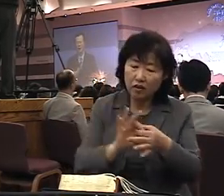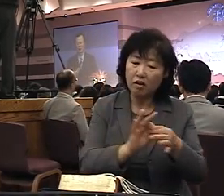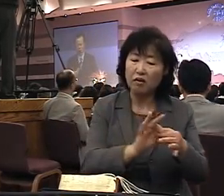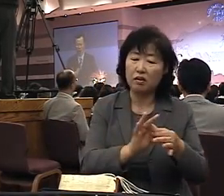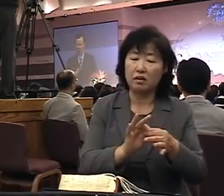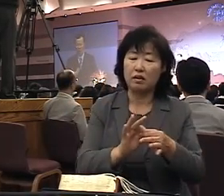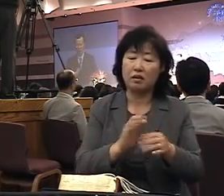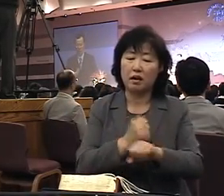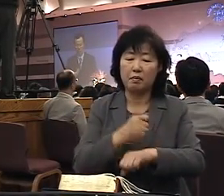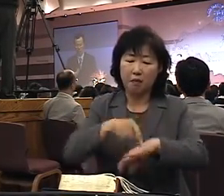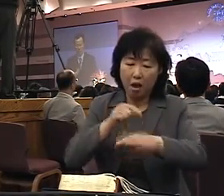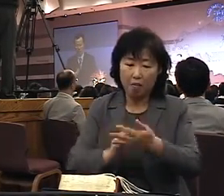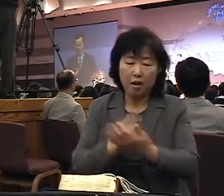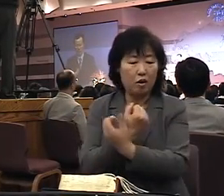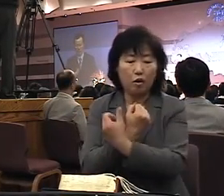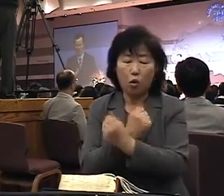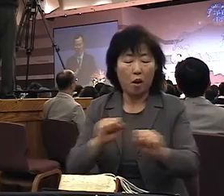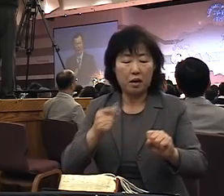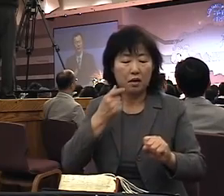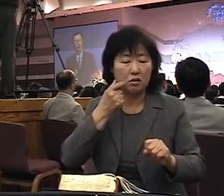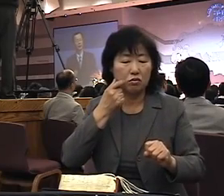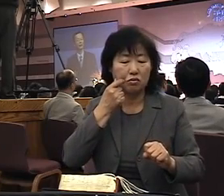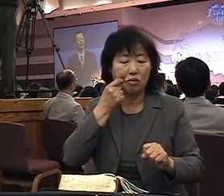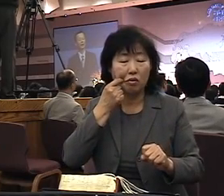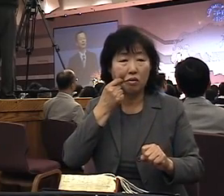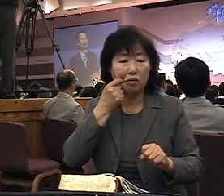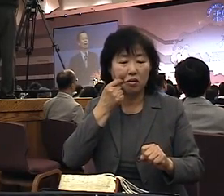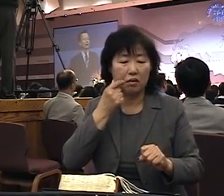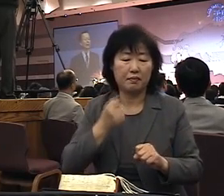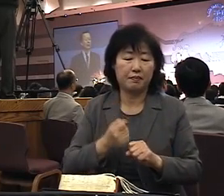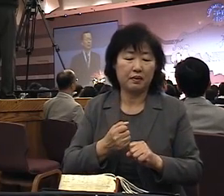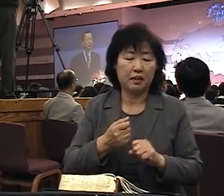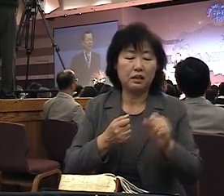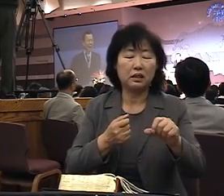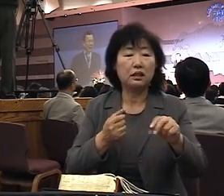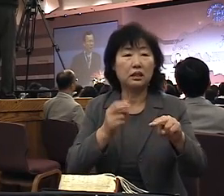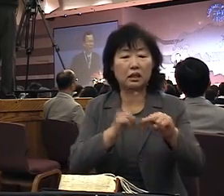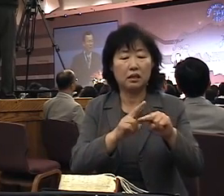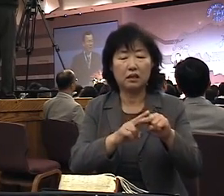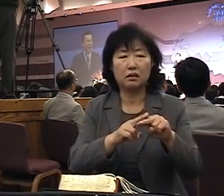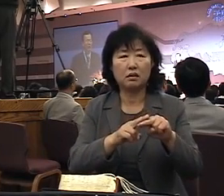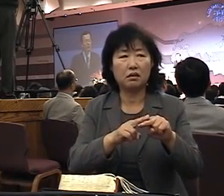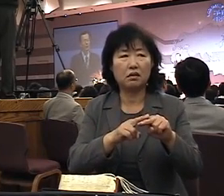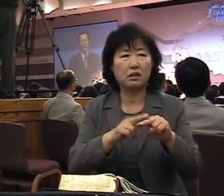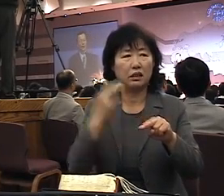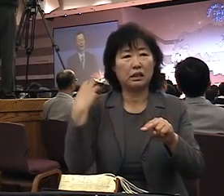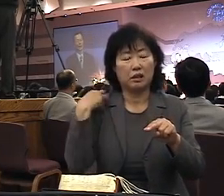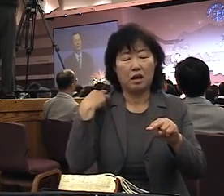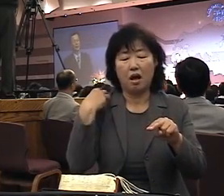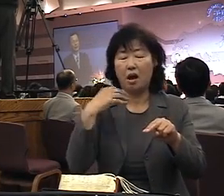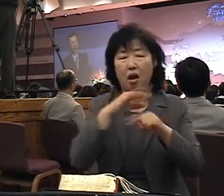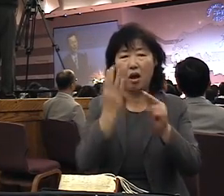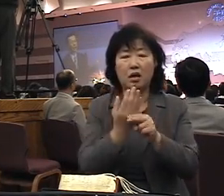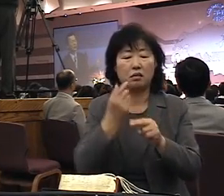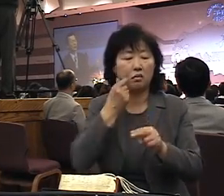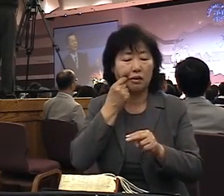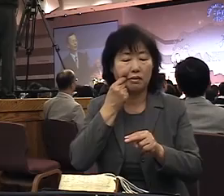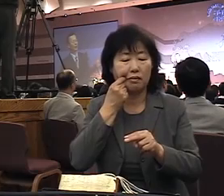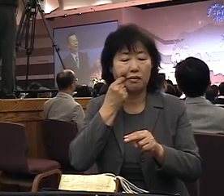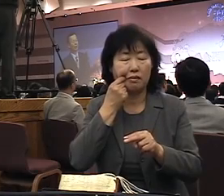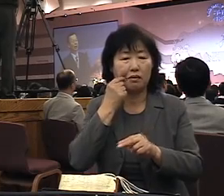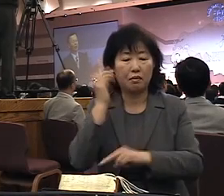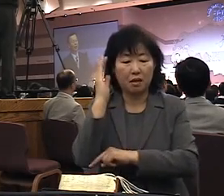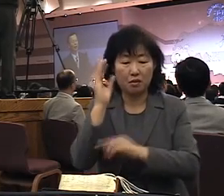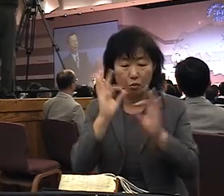마음에 용납할 수가 없어서 그는 그 자리에서 의무를 다하지 못합니다. 말씀을 보니까